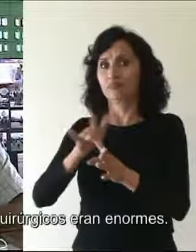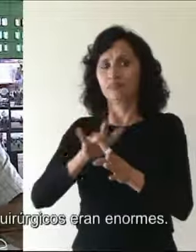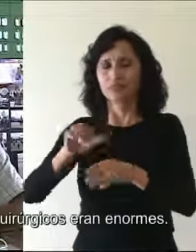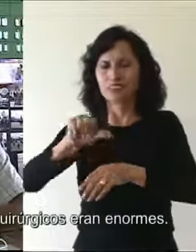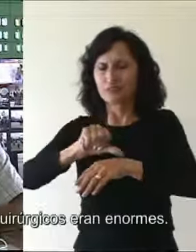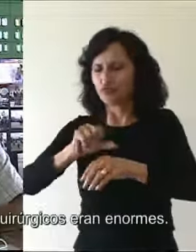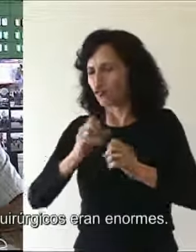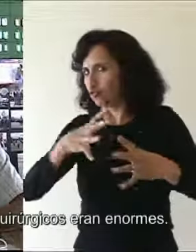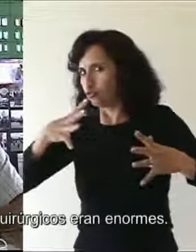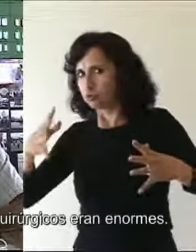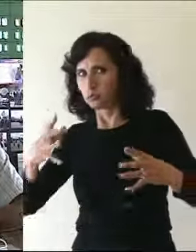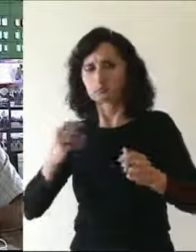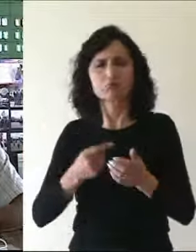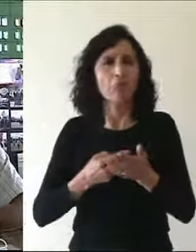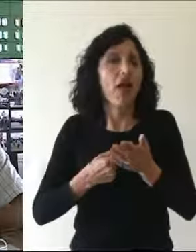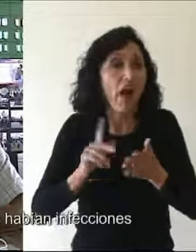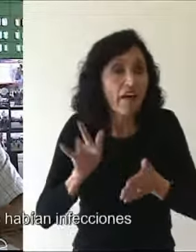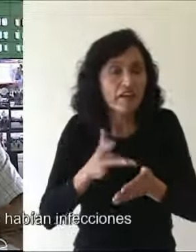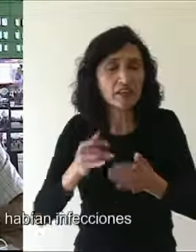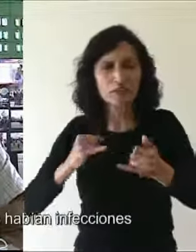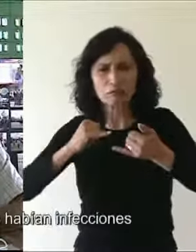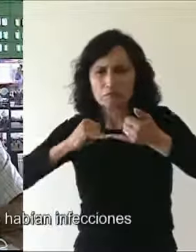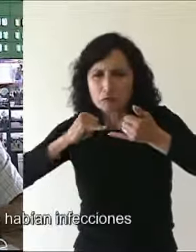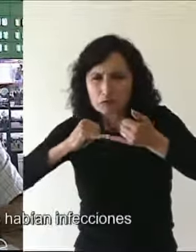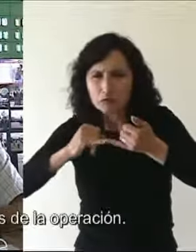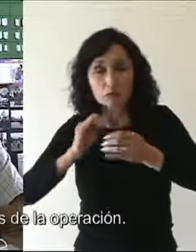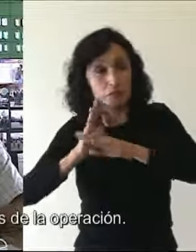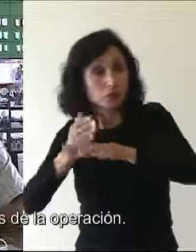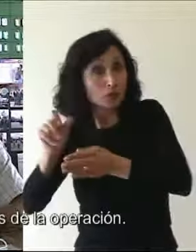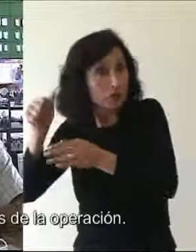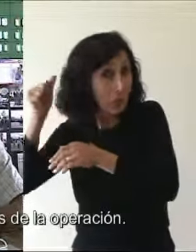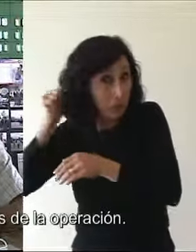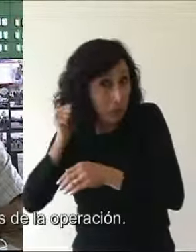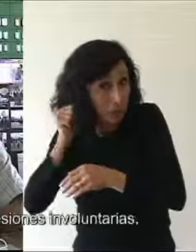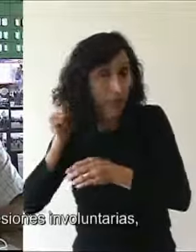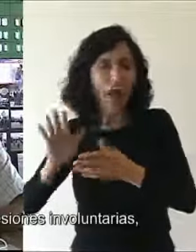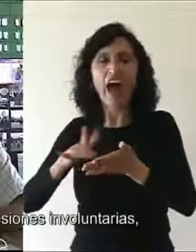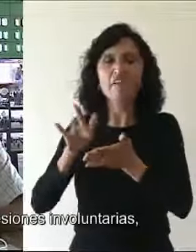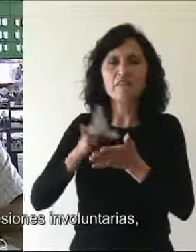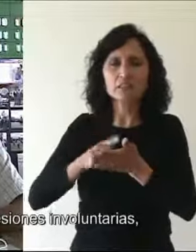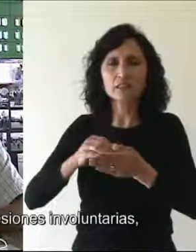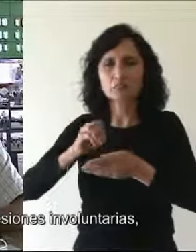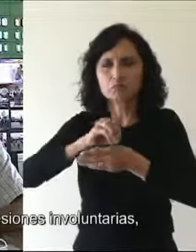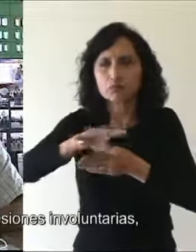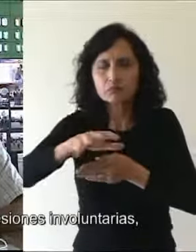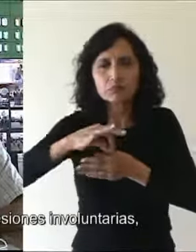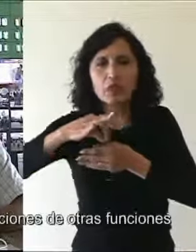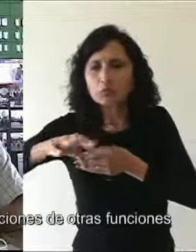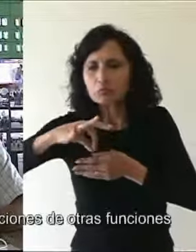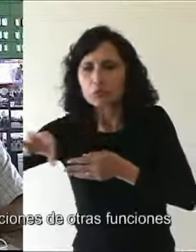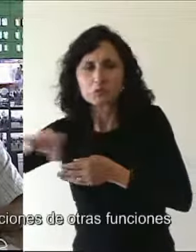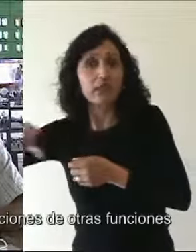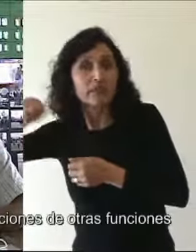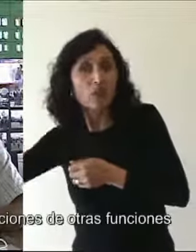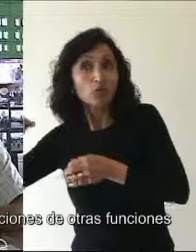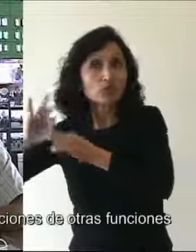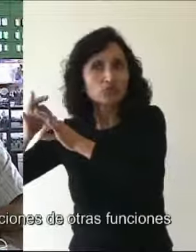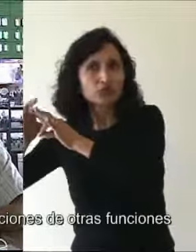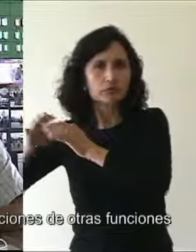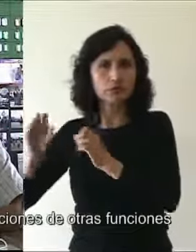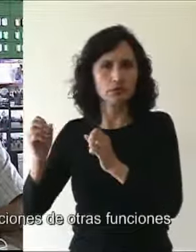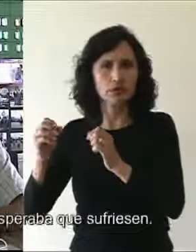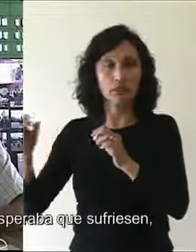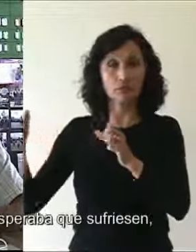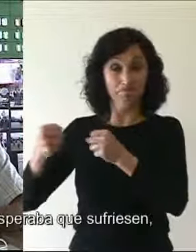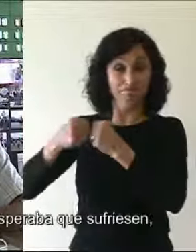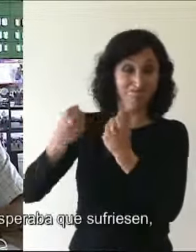riesgos quirúrgicos eran enormes. A veces había infecciones después de la operación, a veces lesiones involuntarias, a veces afectaciones